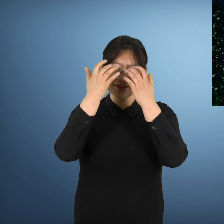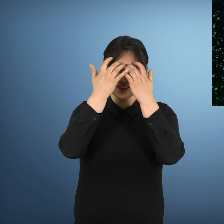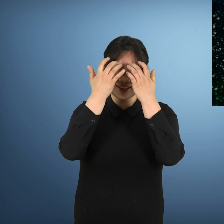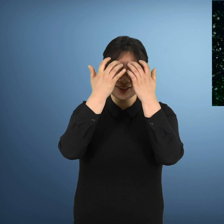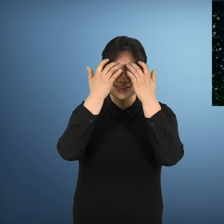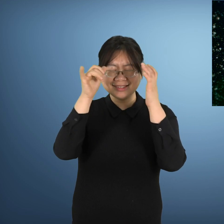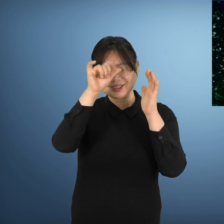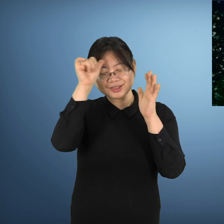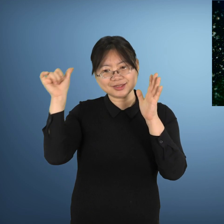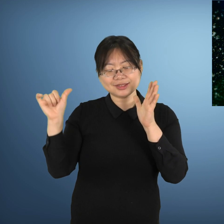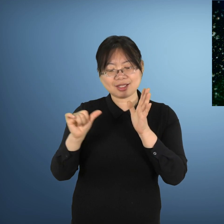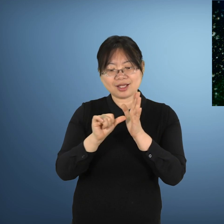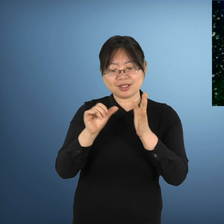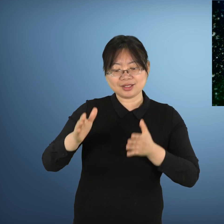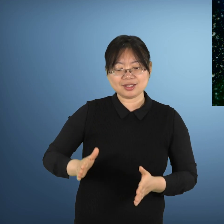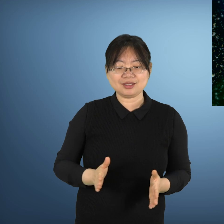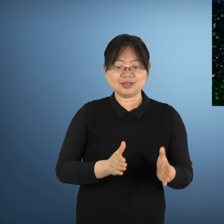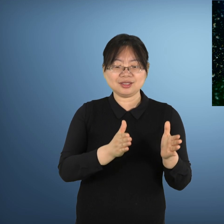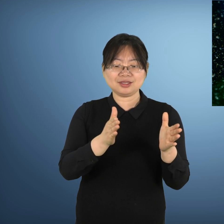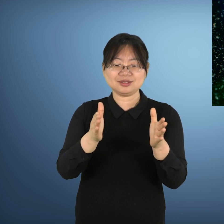고단한 인생길